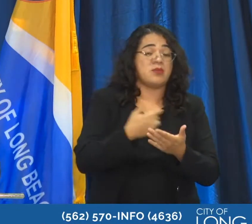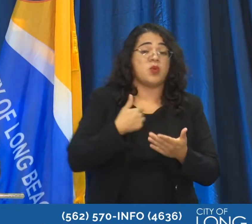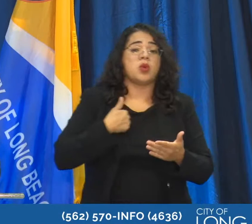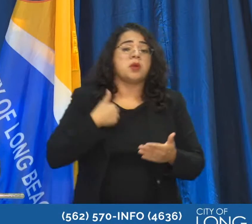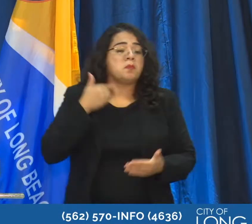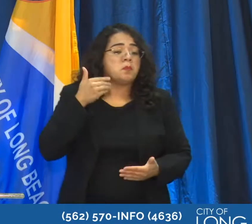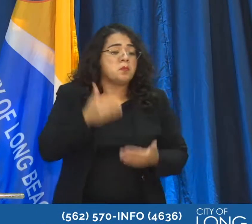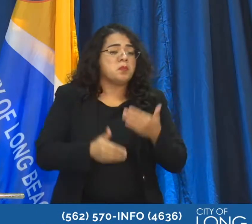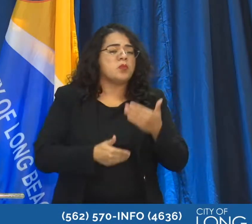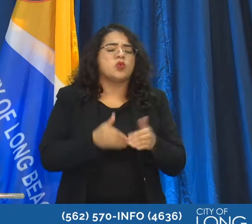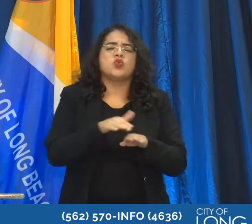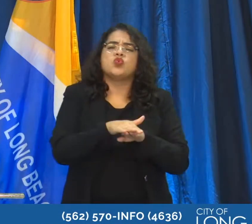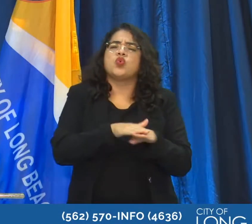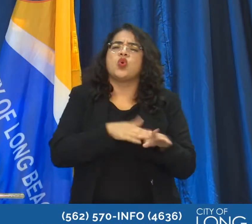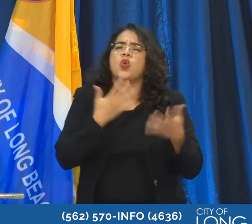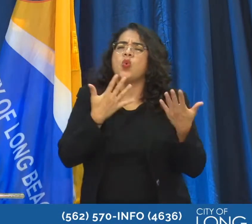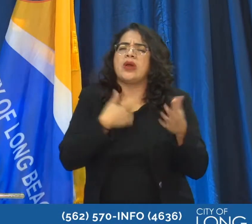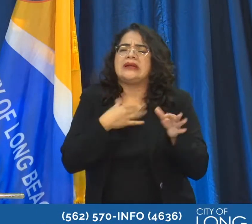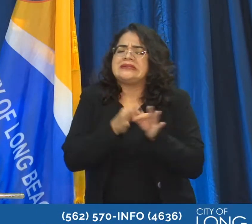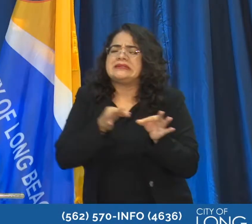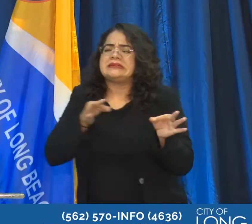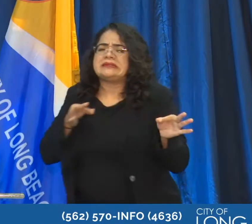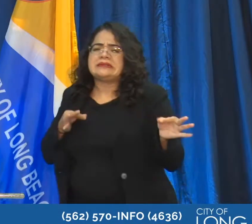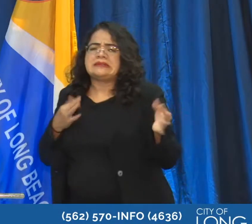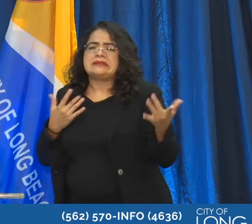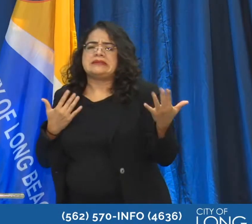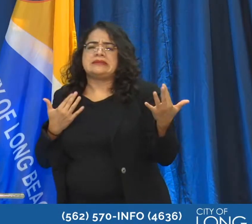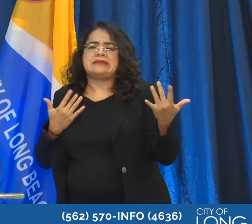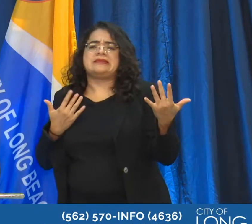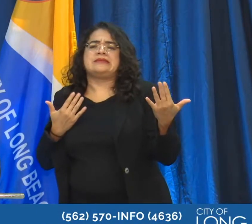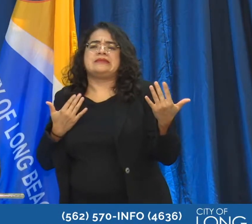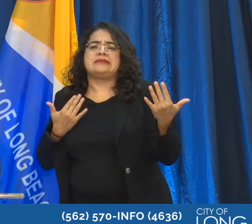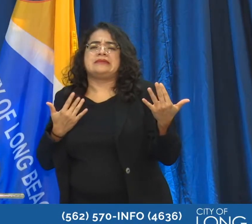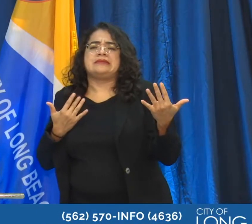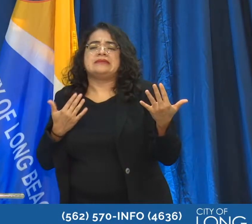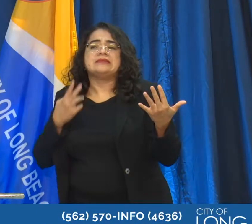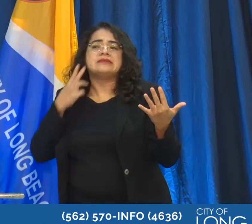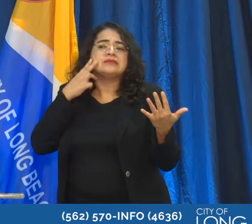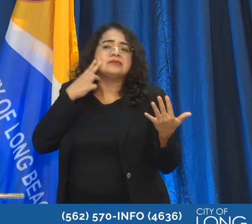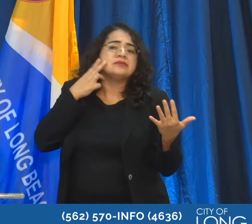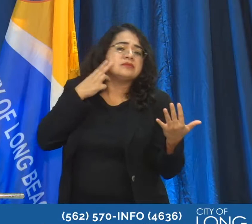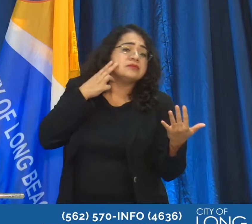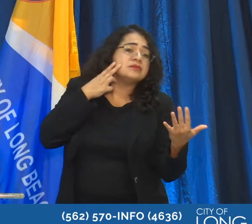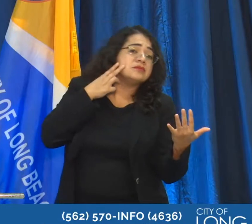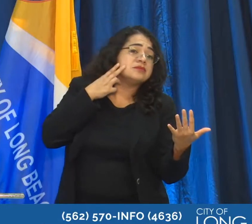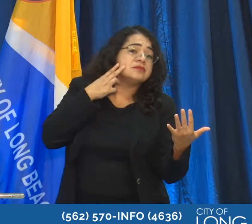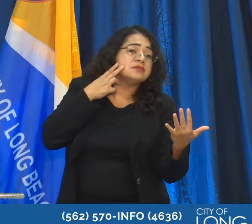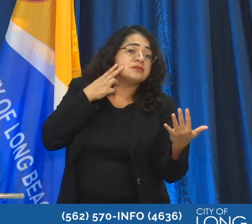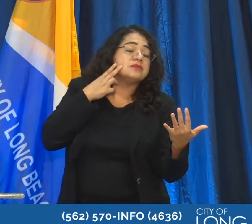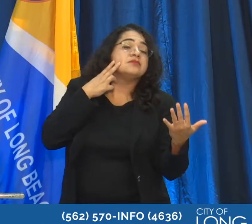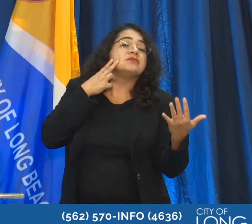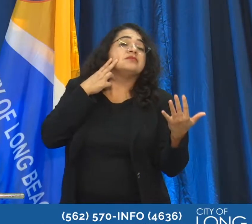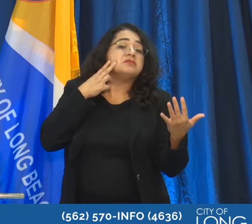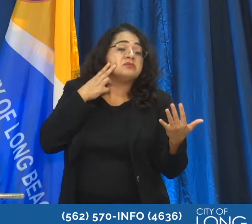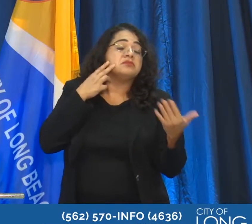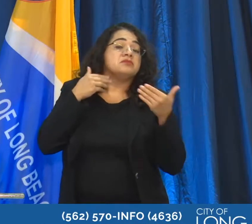despacio en este procedimiento para asegurarnos que hiciéramos todas estas reaberturas